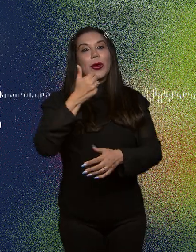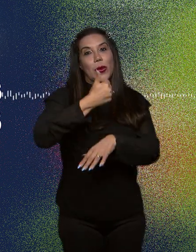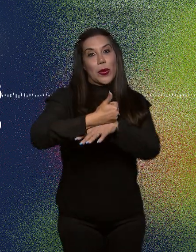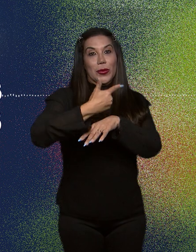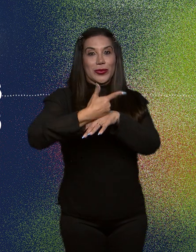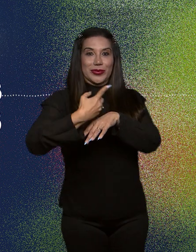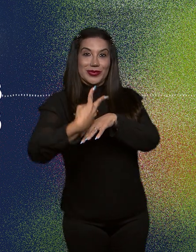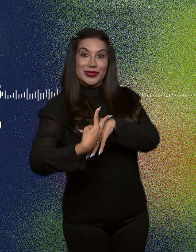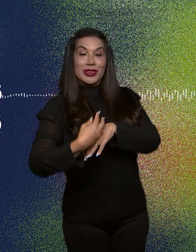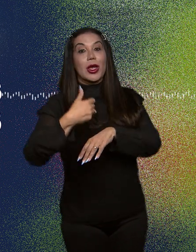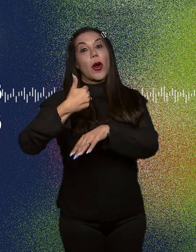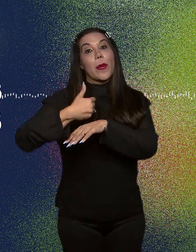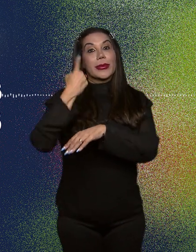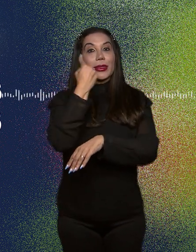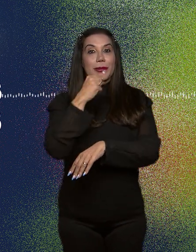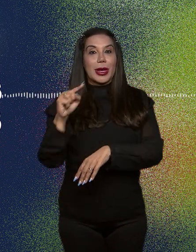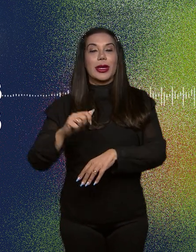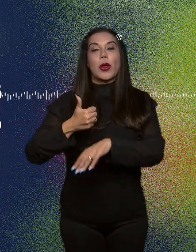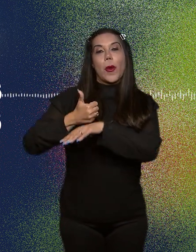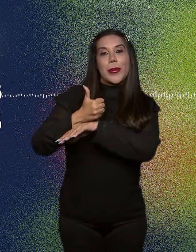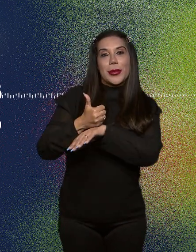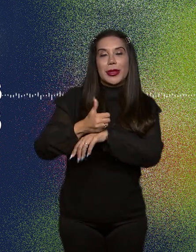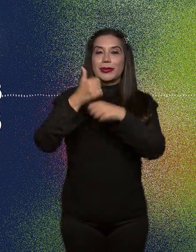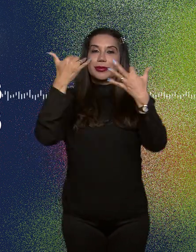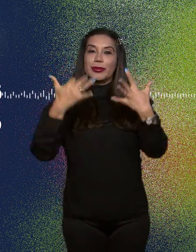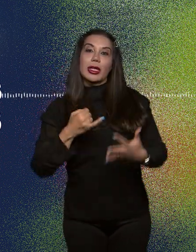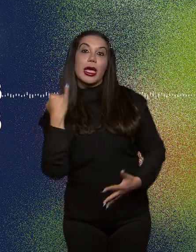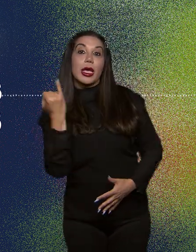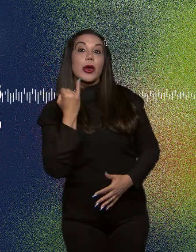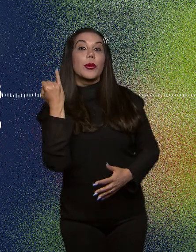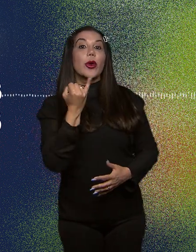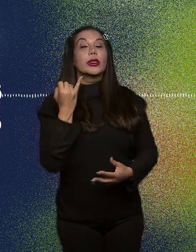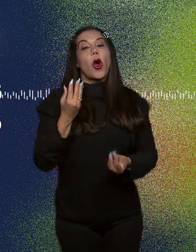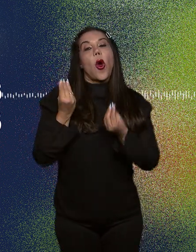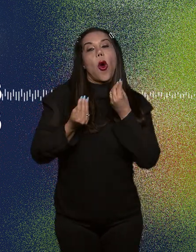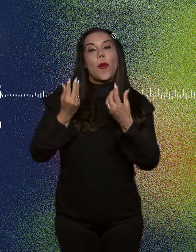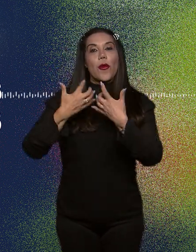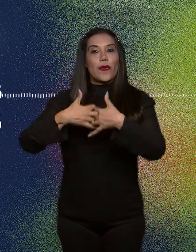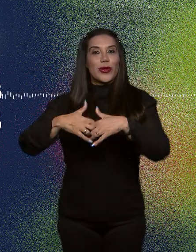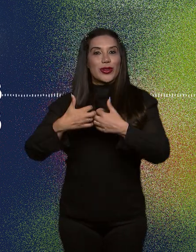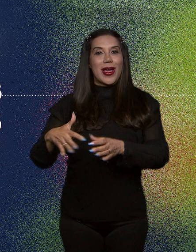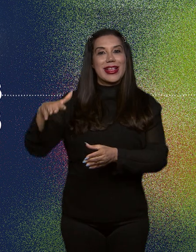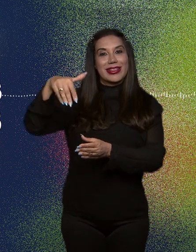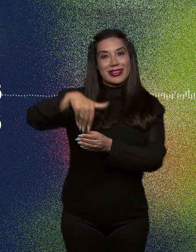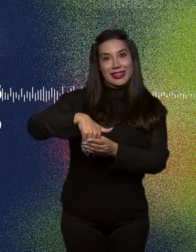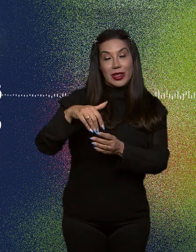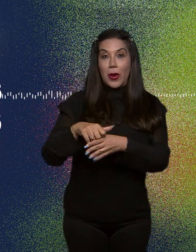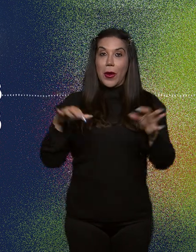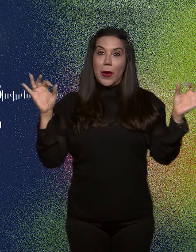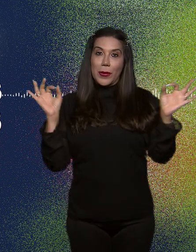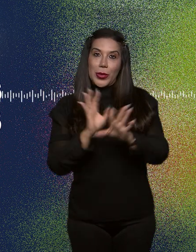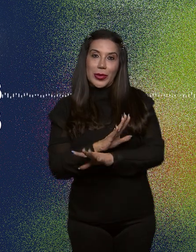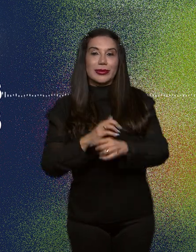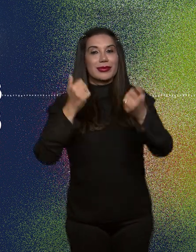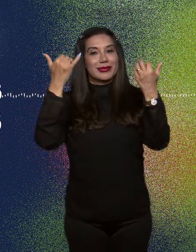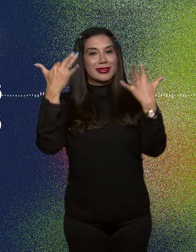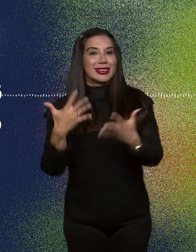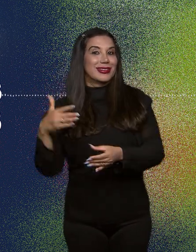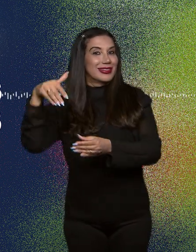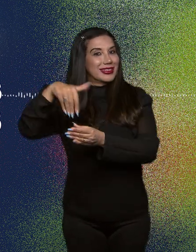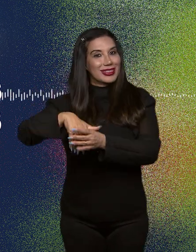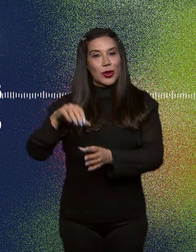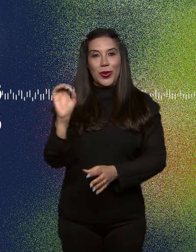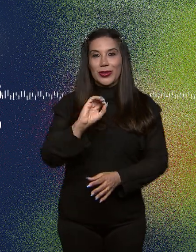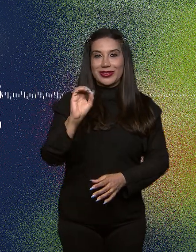por semana. No primeiro, a gente fala sobre a importância e como funcionam as eleições. Depois vamos tratar da